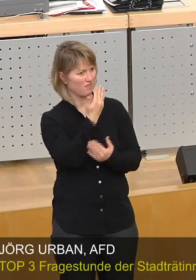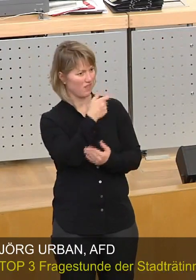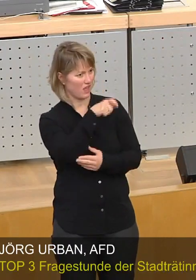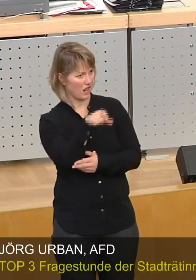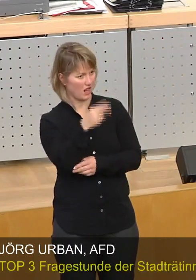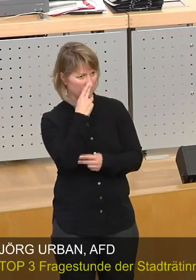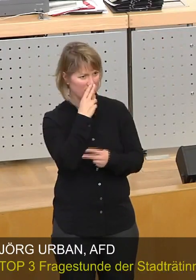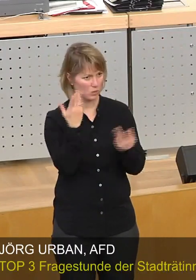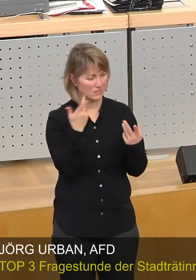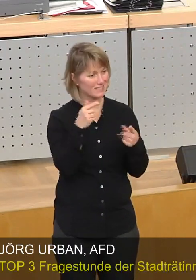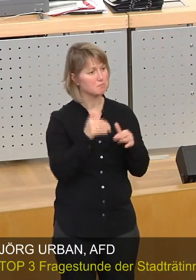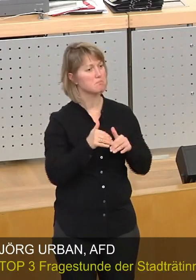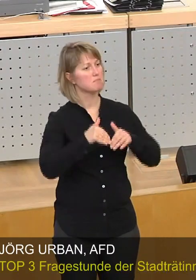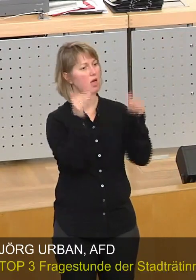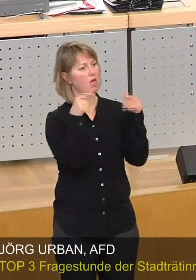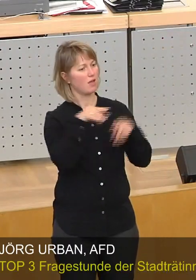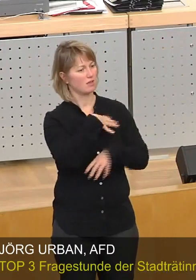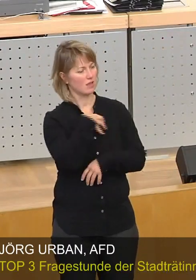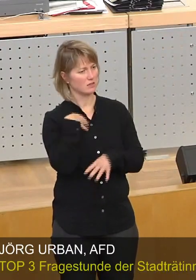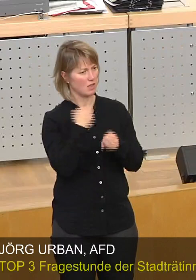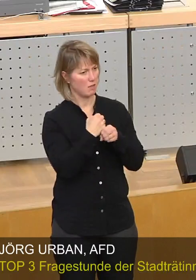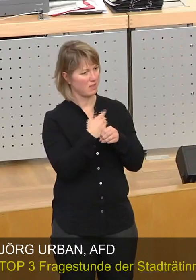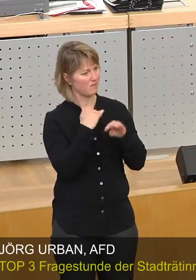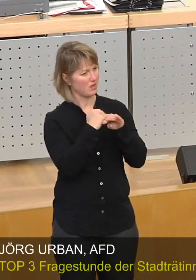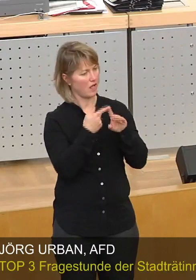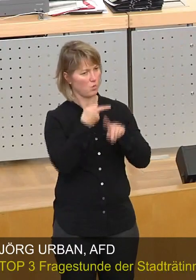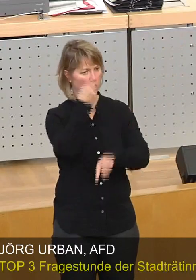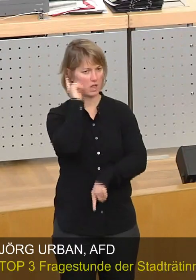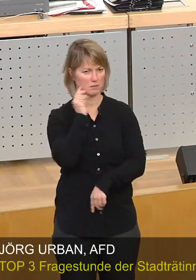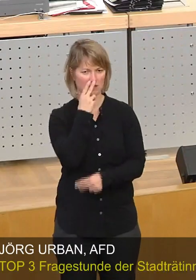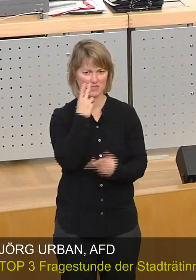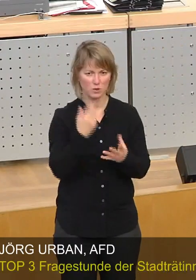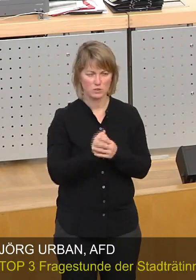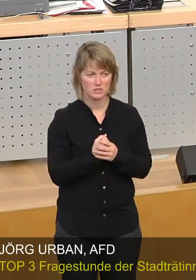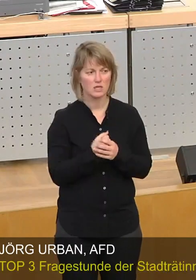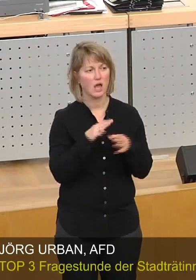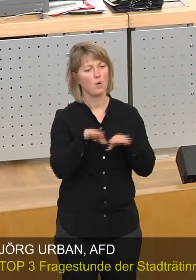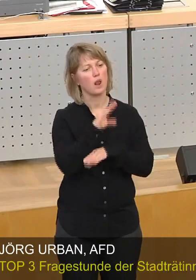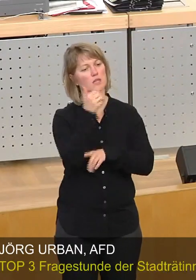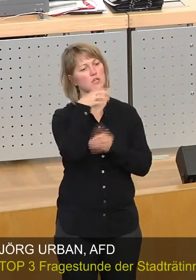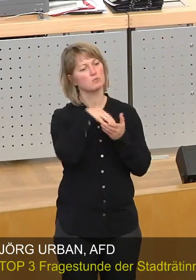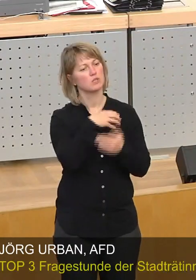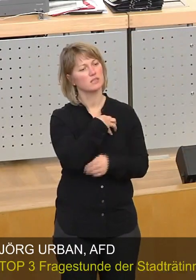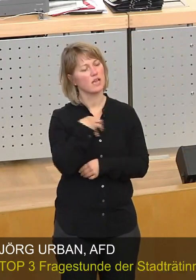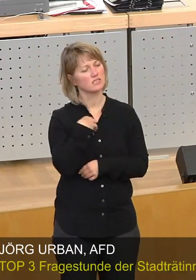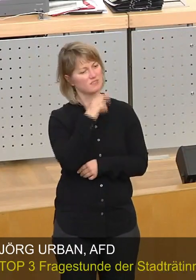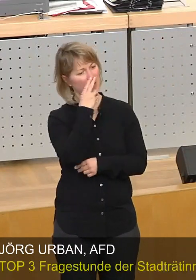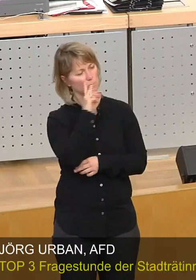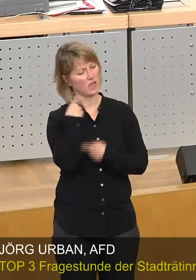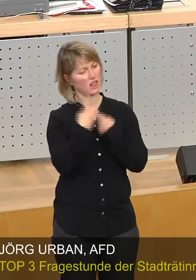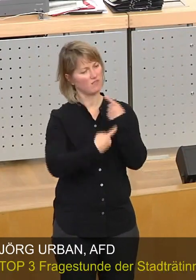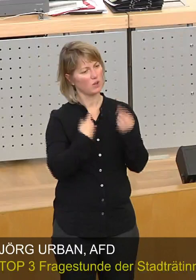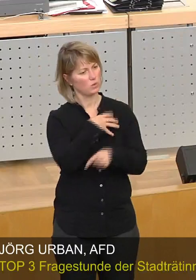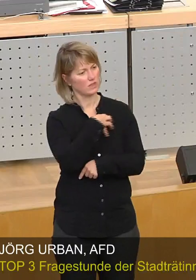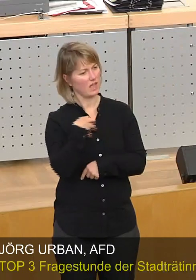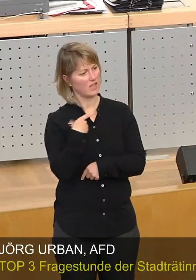heute, mehr im Dienst in Dresden als vor einem Jahr? Und sieht die Landeshauptstadt Dresden bezüglich der Entwicklung der Sicherheitslage in